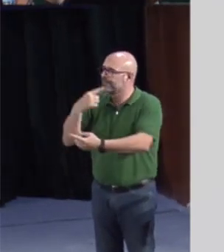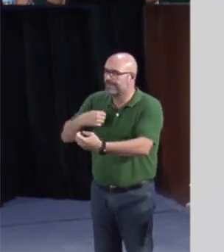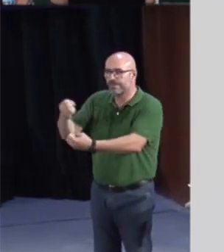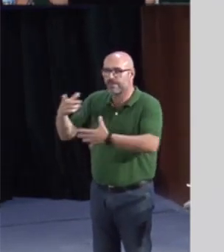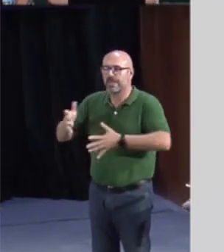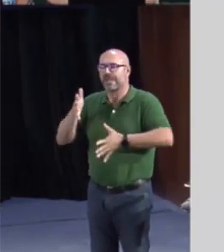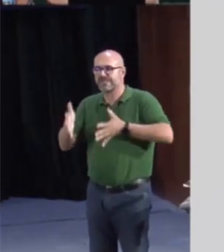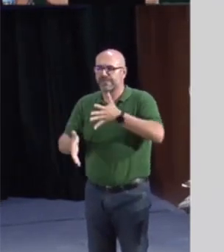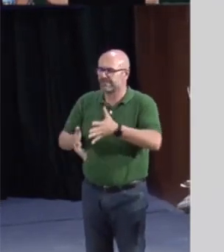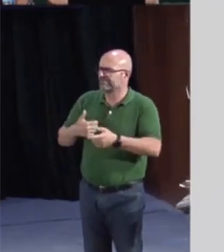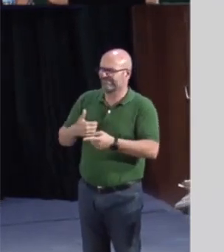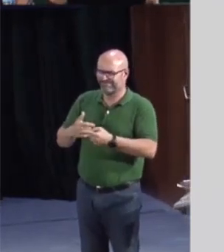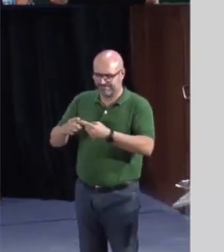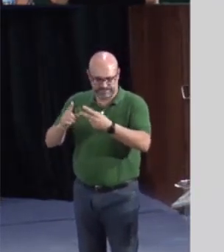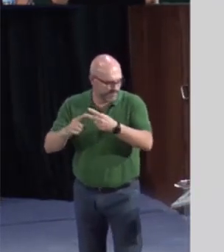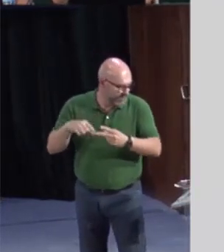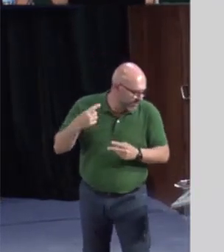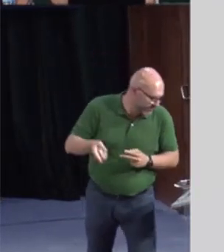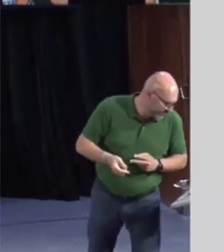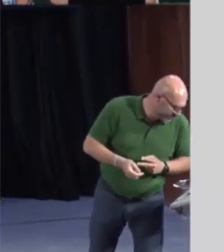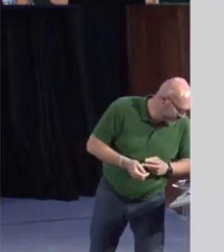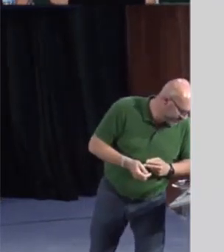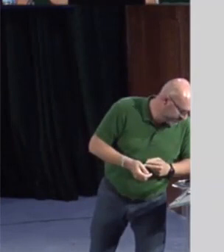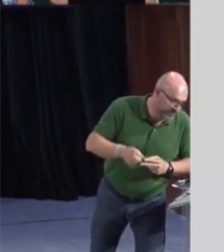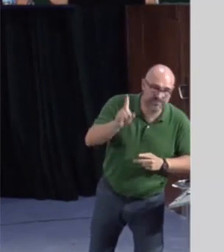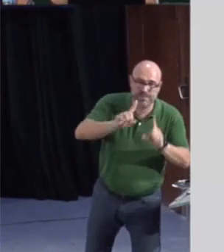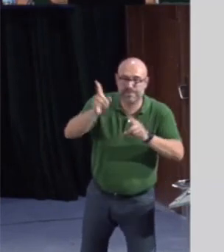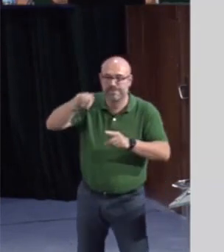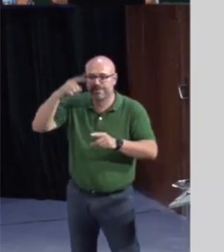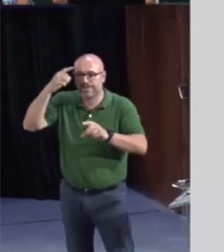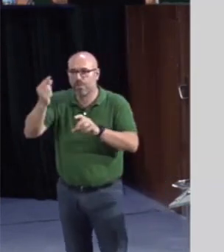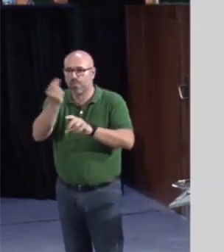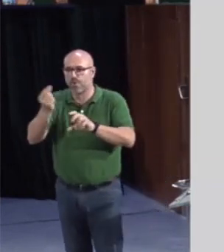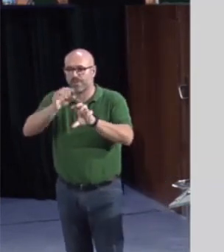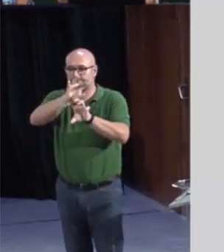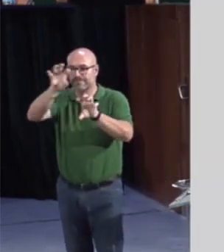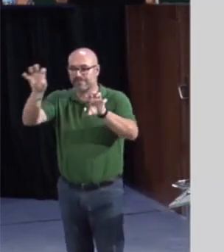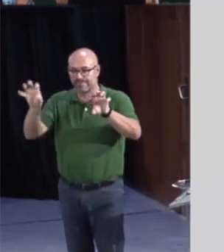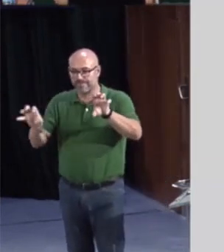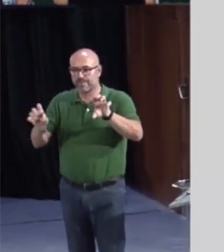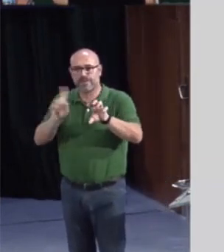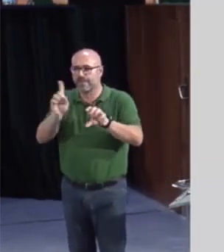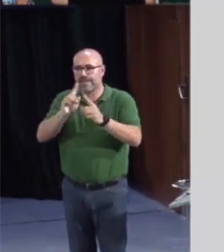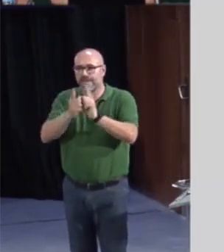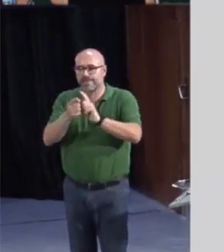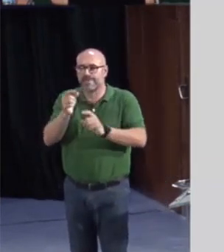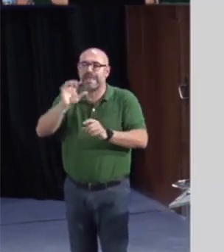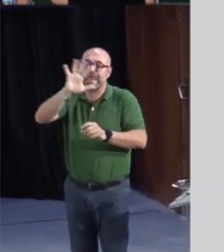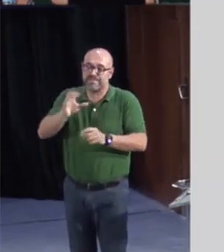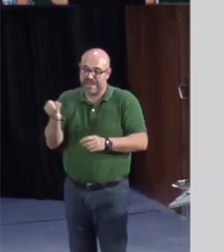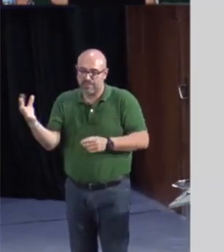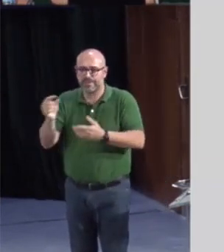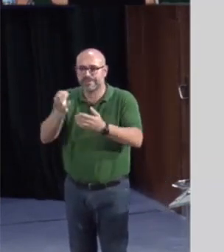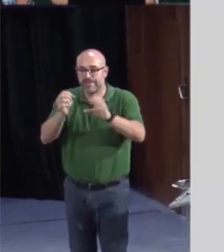texto escrito en lengua española o un mapa conceptual en lengua española, y a partir de ahí se le pedía que lo pasaran a lengua de signos. Muchas veces esto